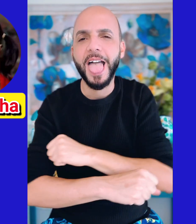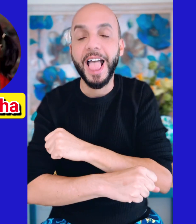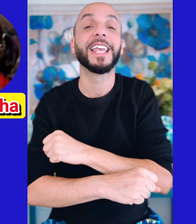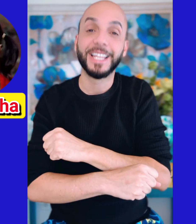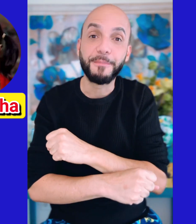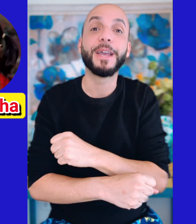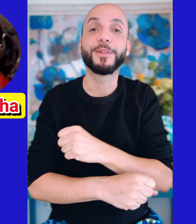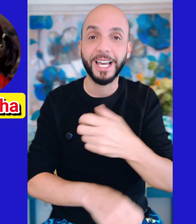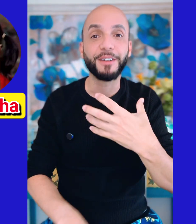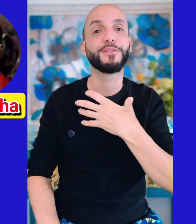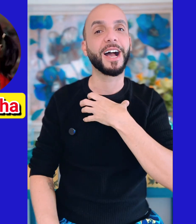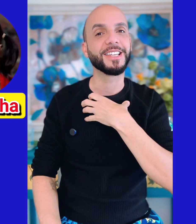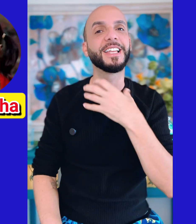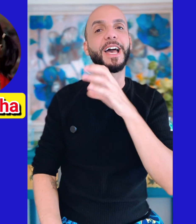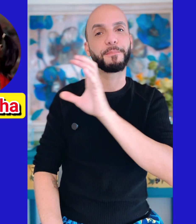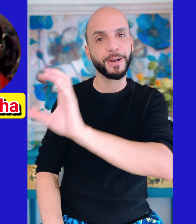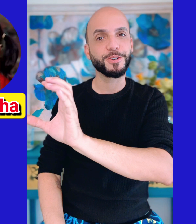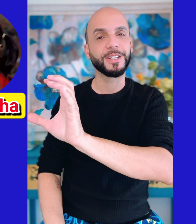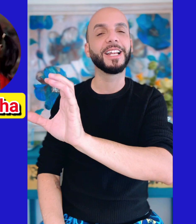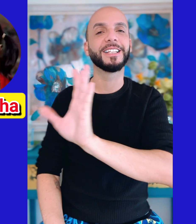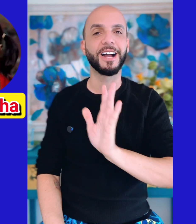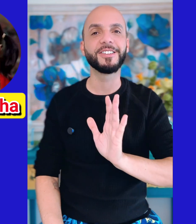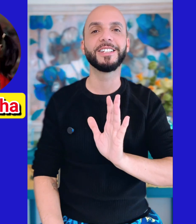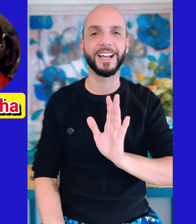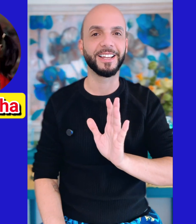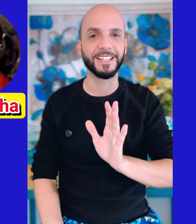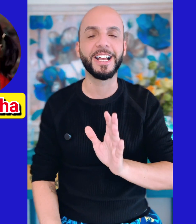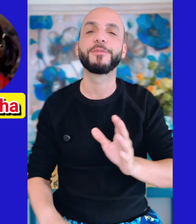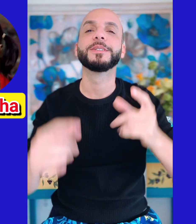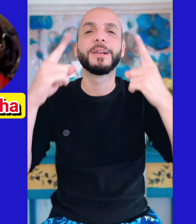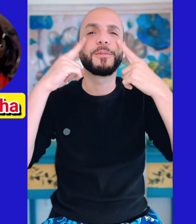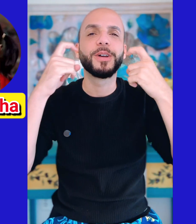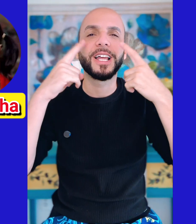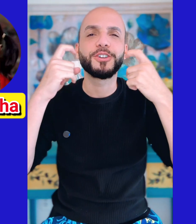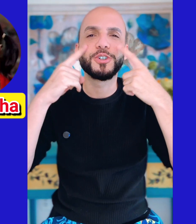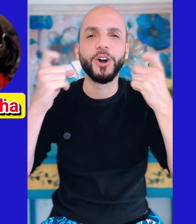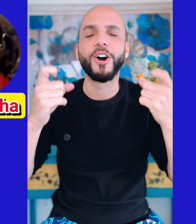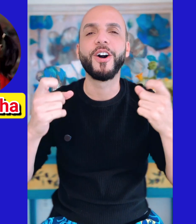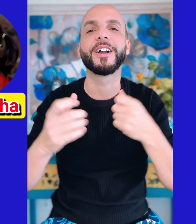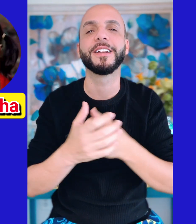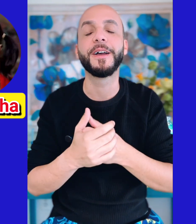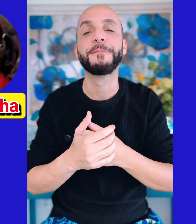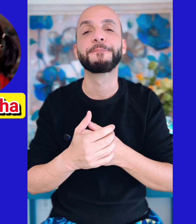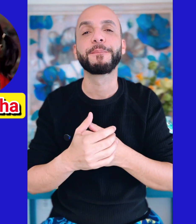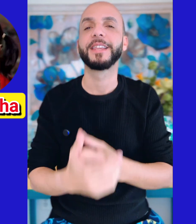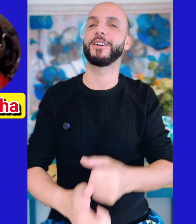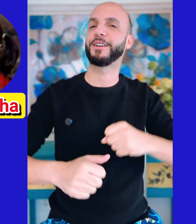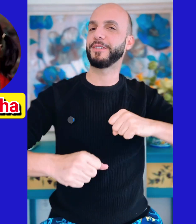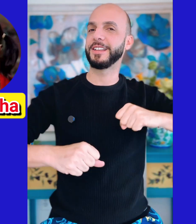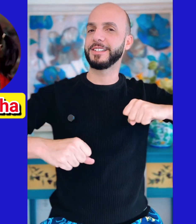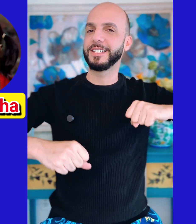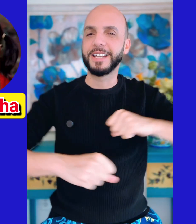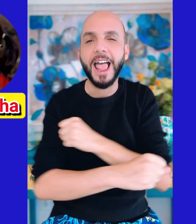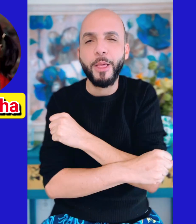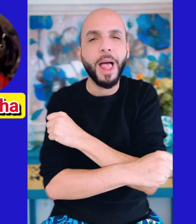Que também é o que ela faz, né? A personalidade dela, né? Sempre quando ela chora, né? Então ela faz assim, né?